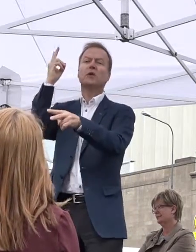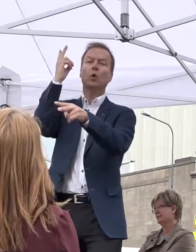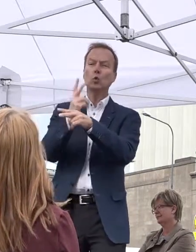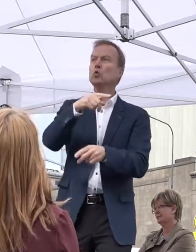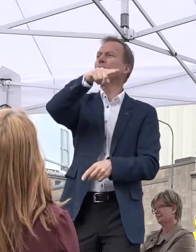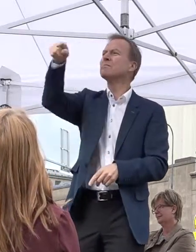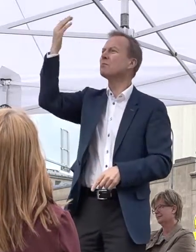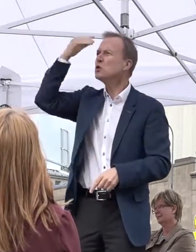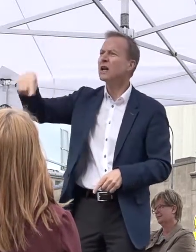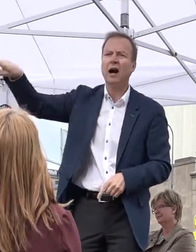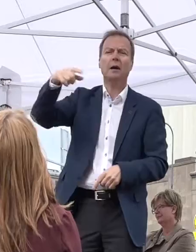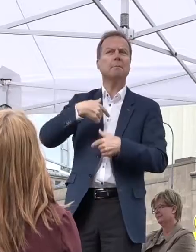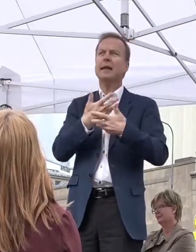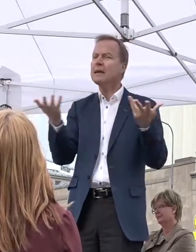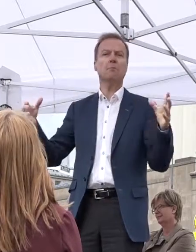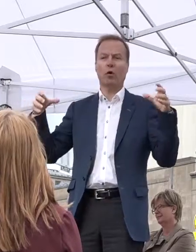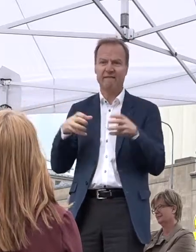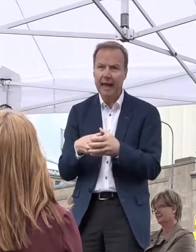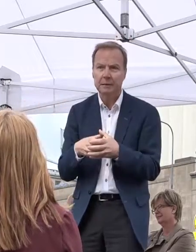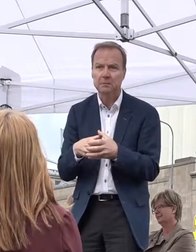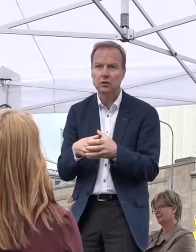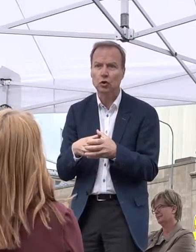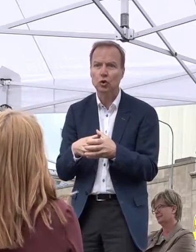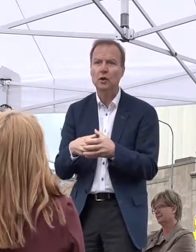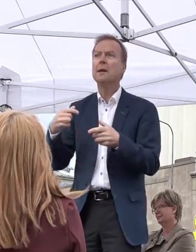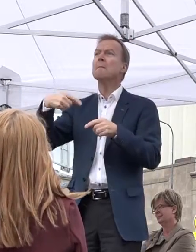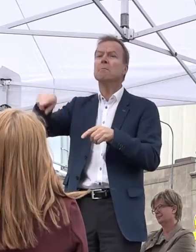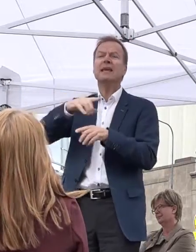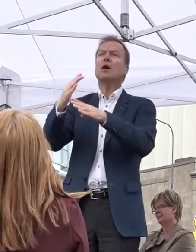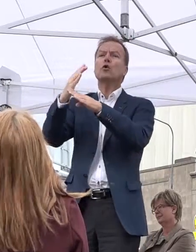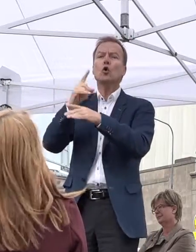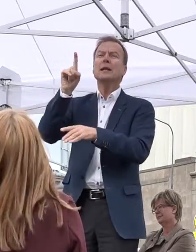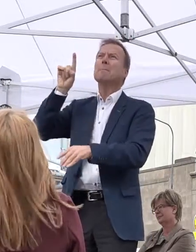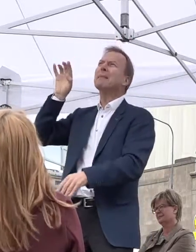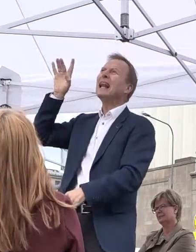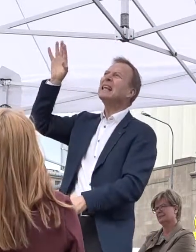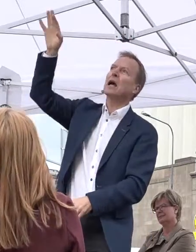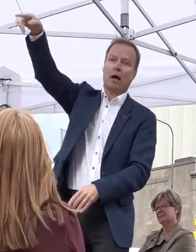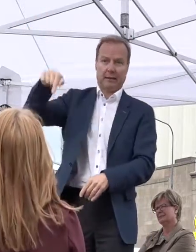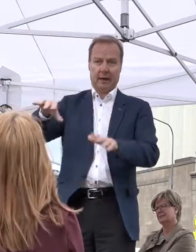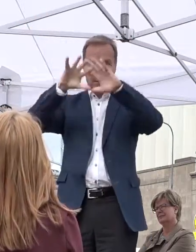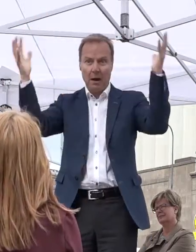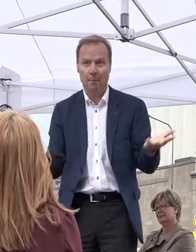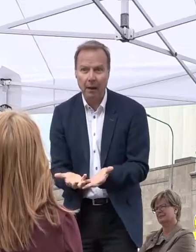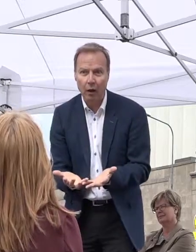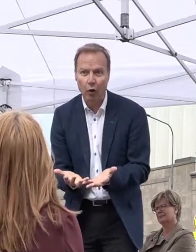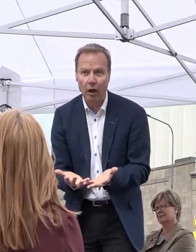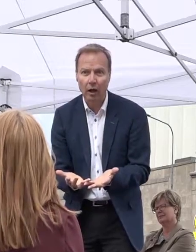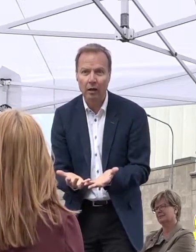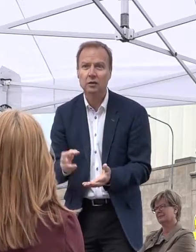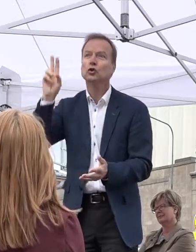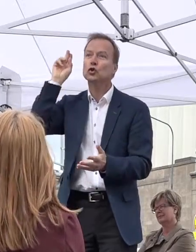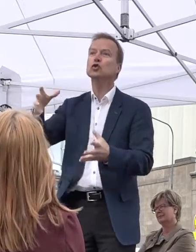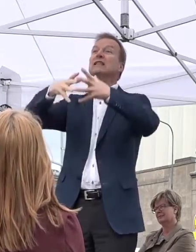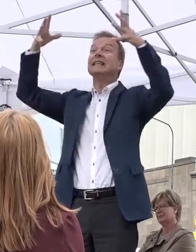tulee pystyä nauttia täysivaltaisesti ihmisoikeuksista. Ja se mikä tulee muistaa, että me ei olla vähemmistö. Meitä on yli